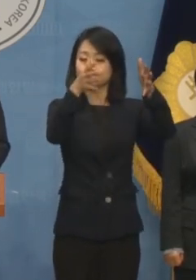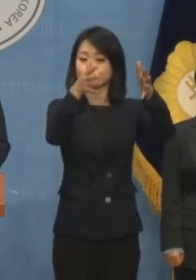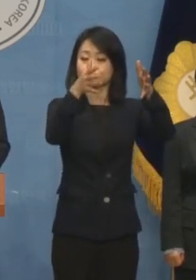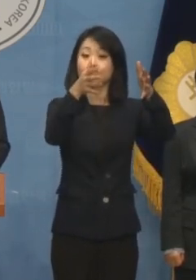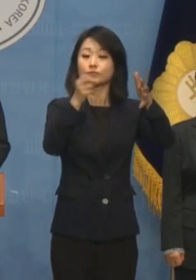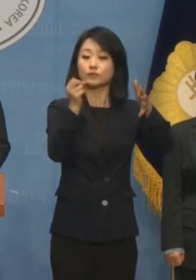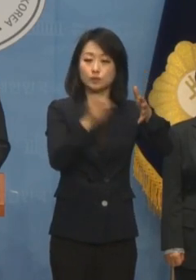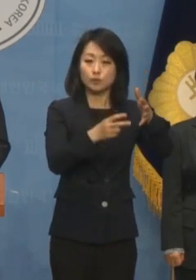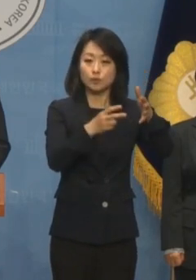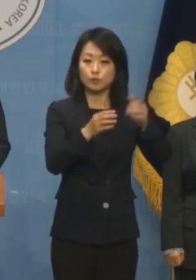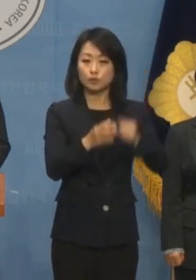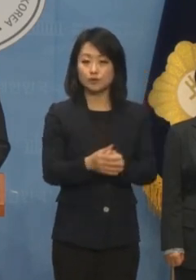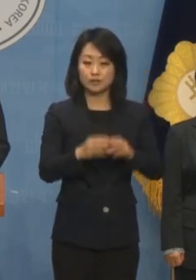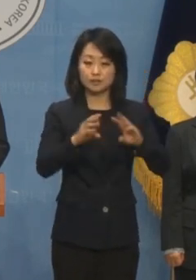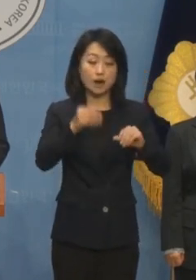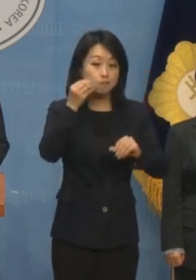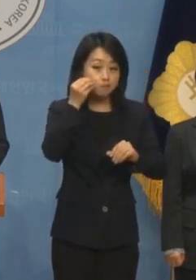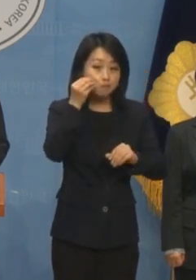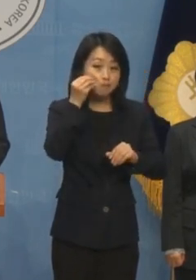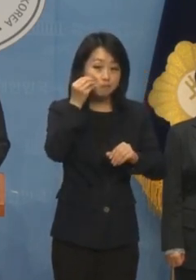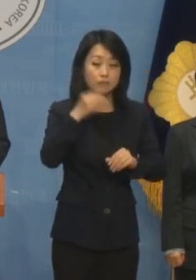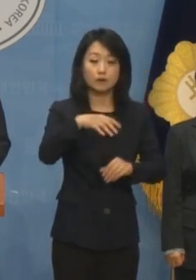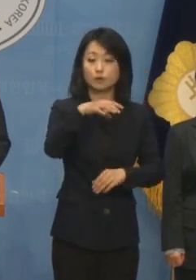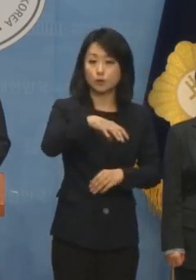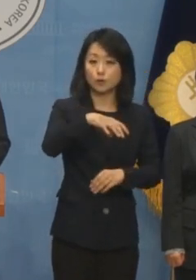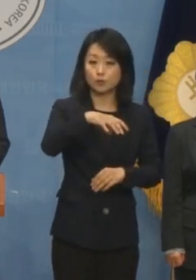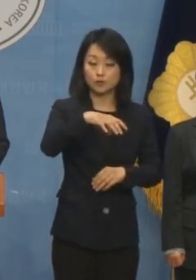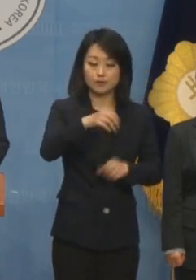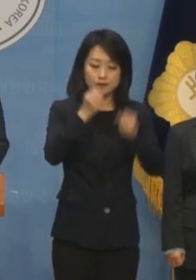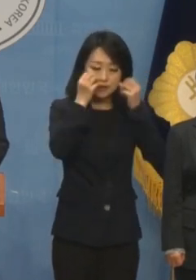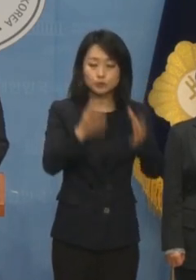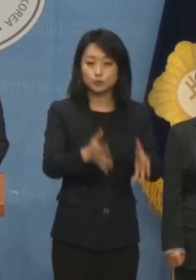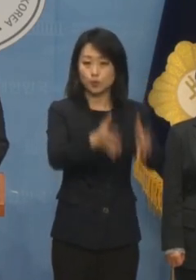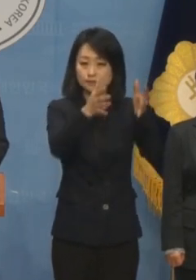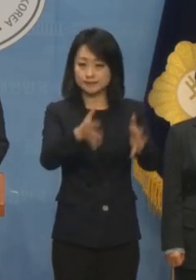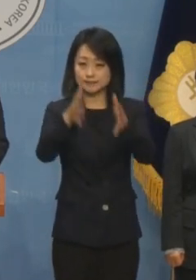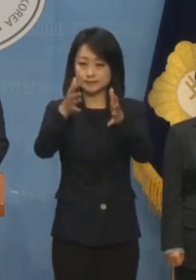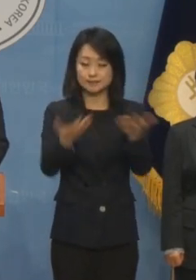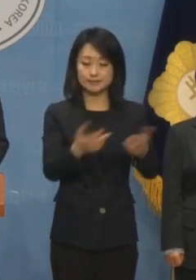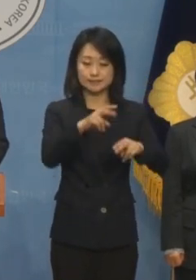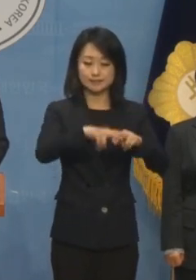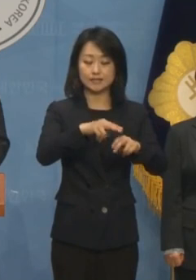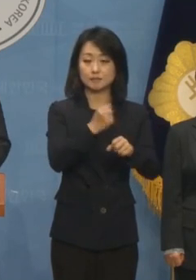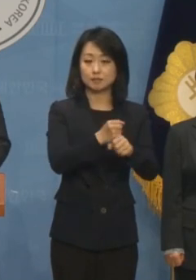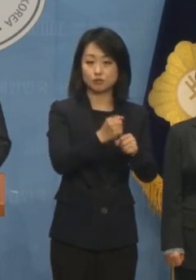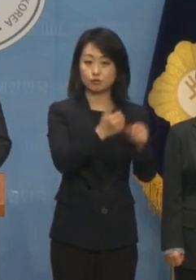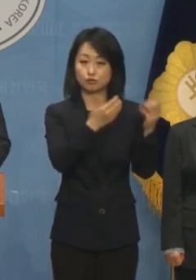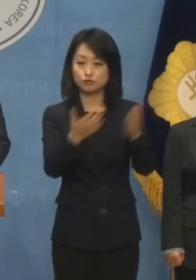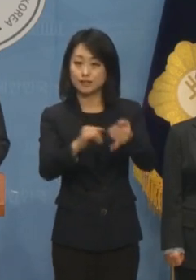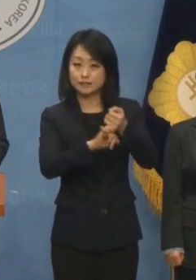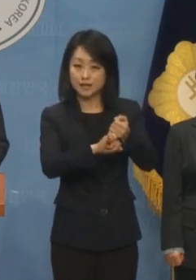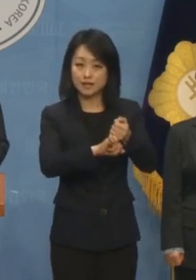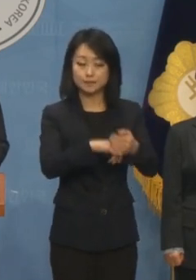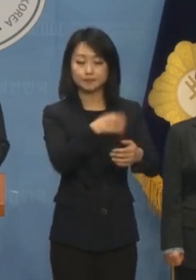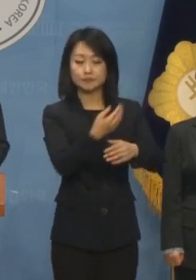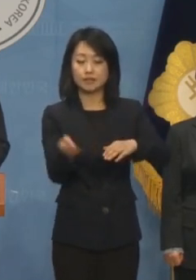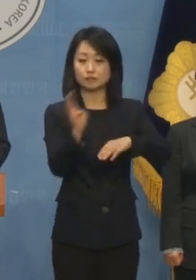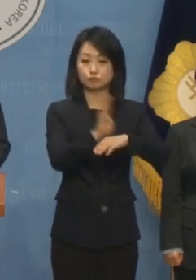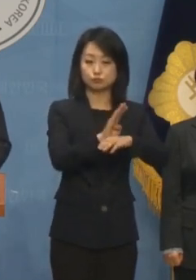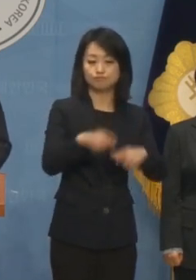대규모 유휴부지를 첨단 산업과 일자리 창출 거점으로 조성해 강북